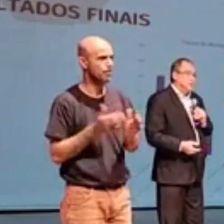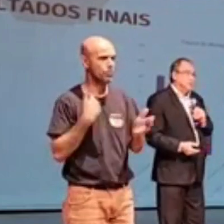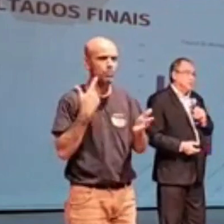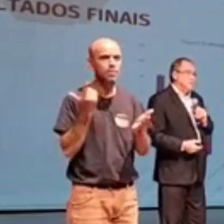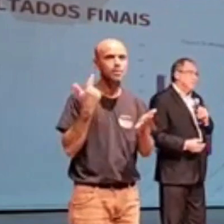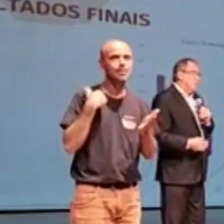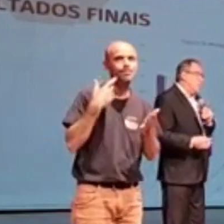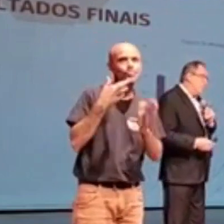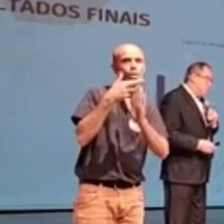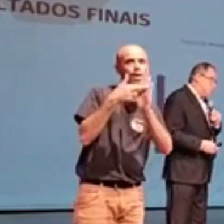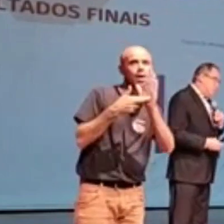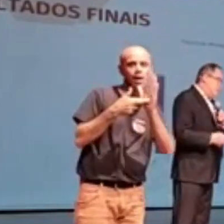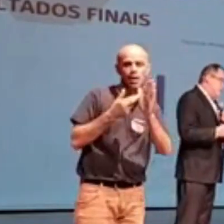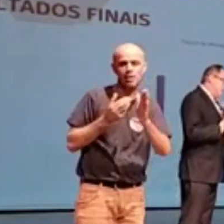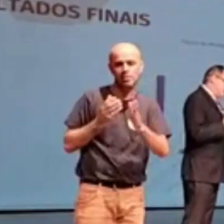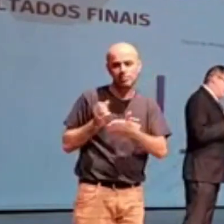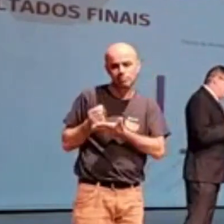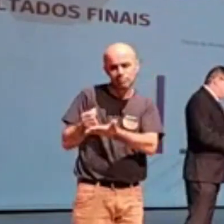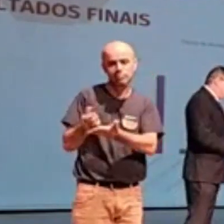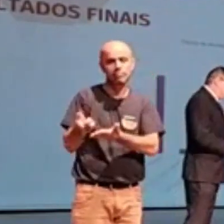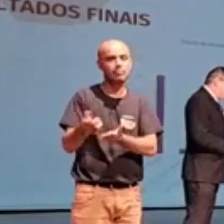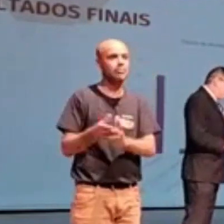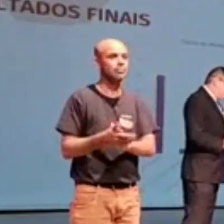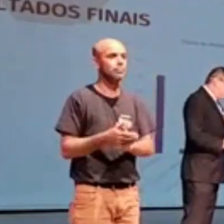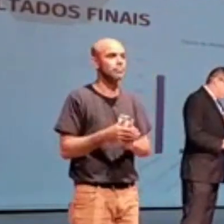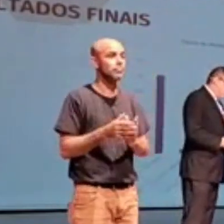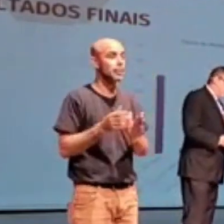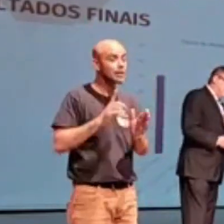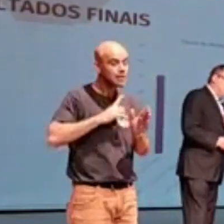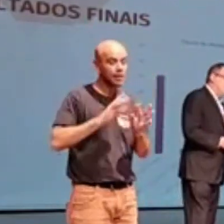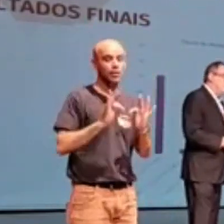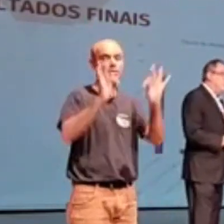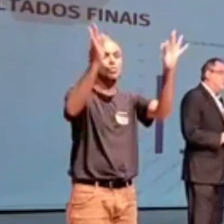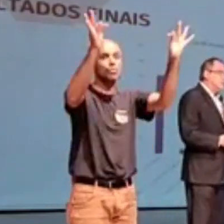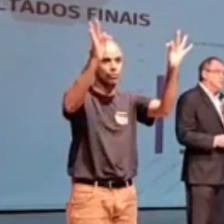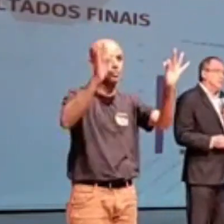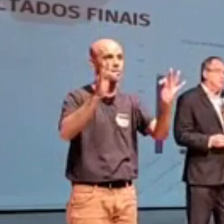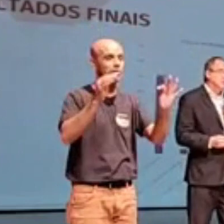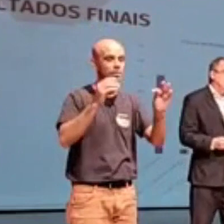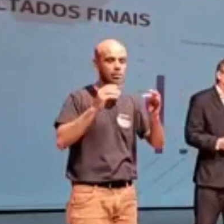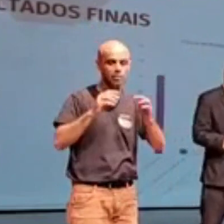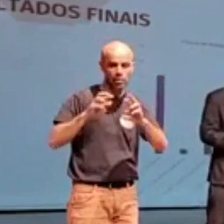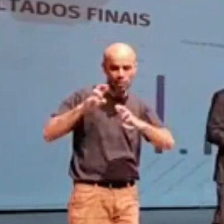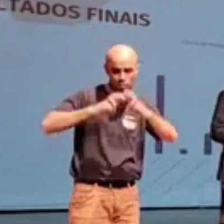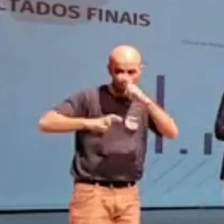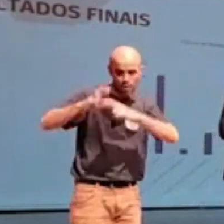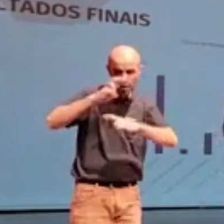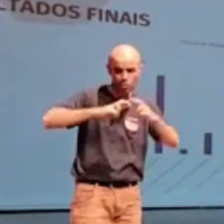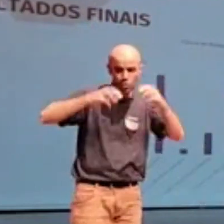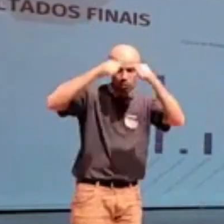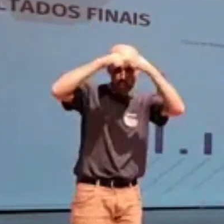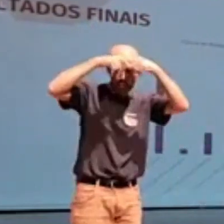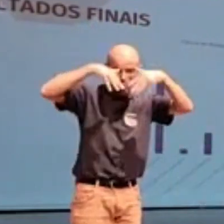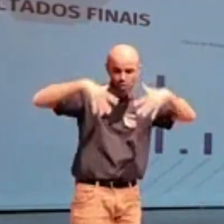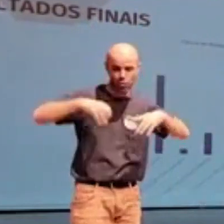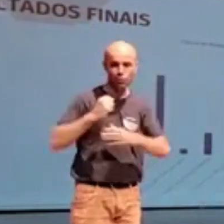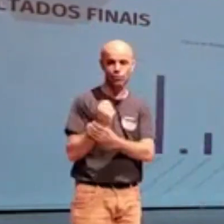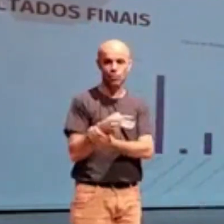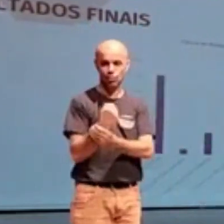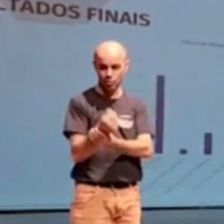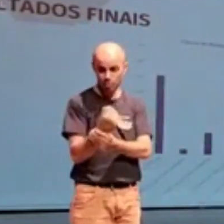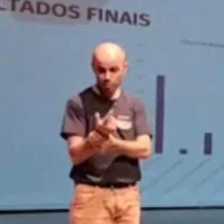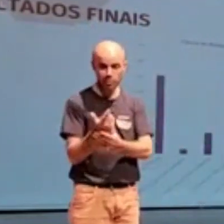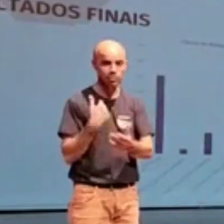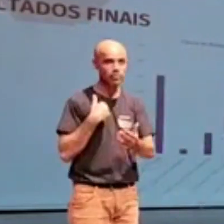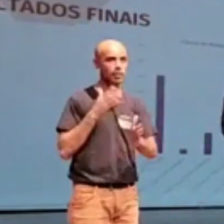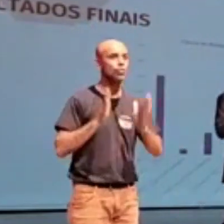código para isso. Outro que existe uma tecnologia que foi criada que chama monitoração neurofisiológica. O que é nada mais do que durante a